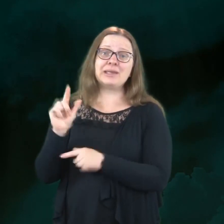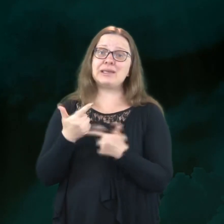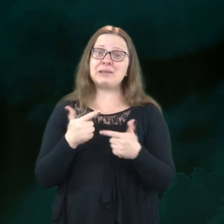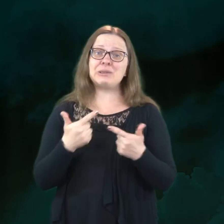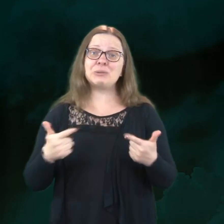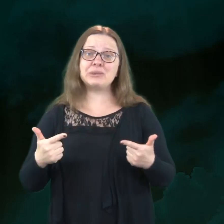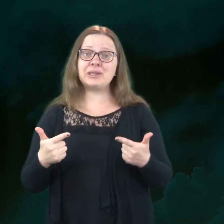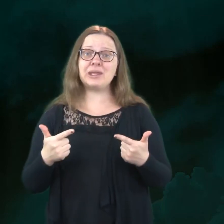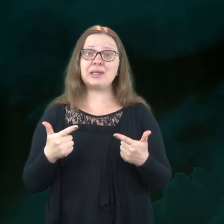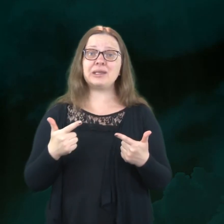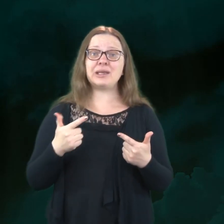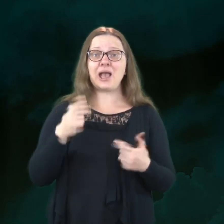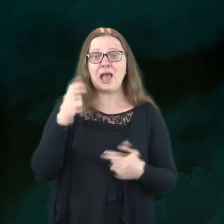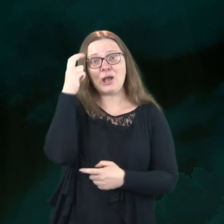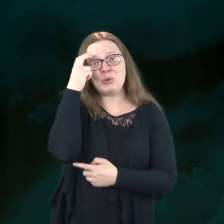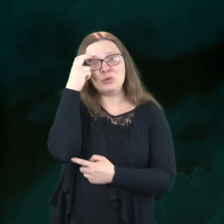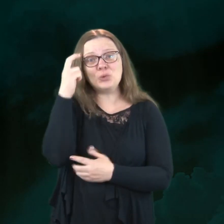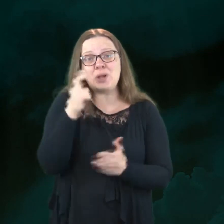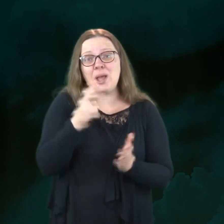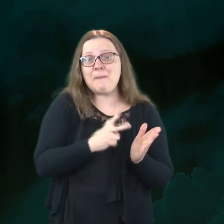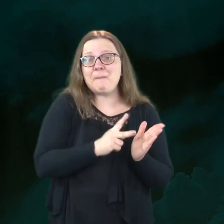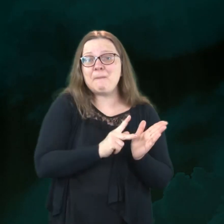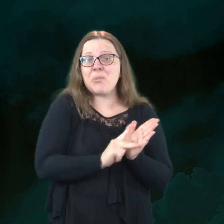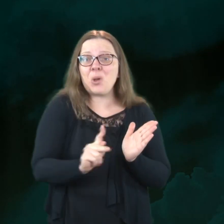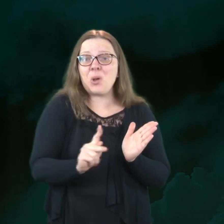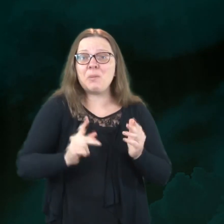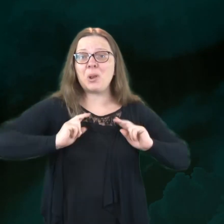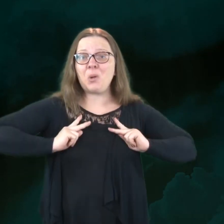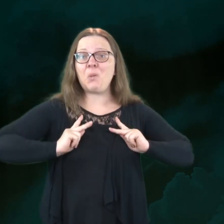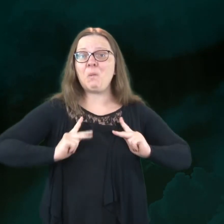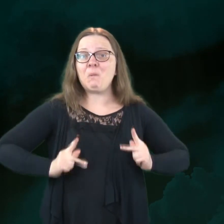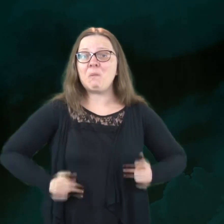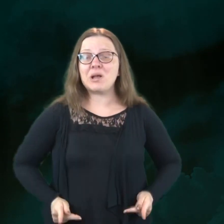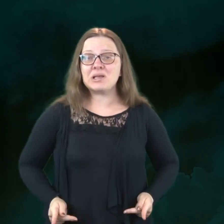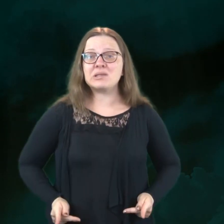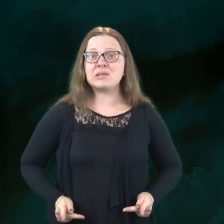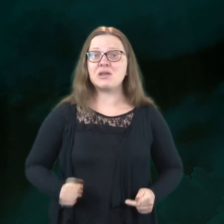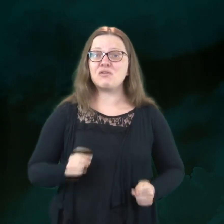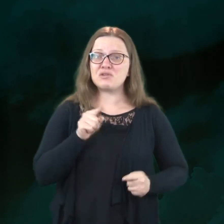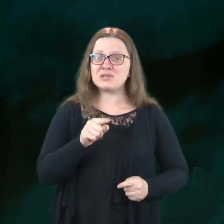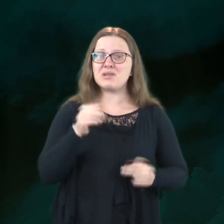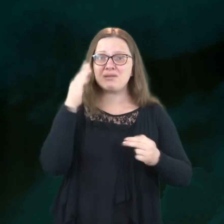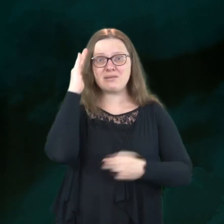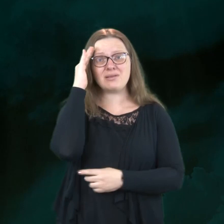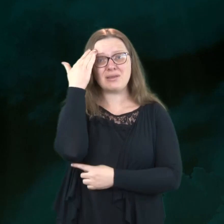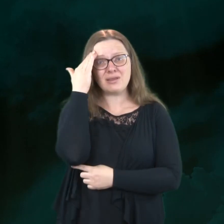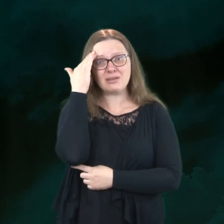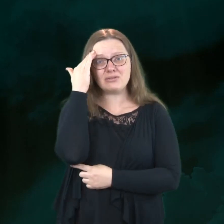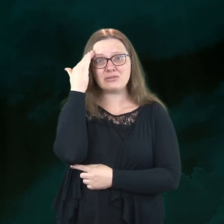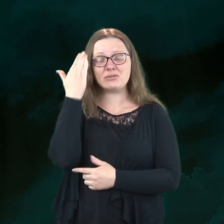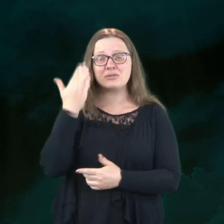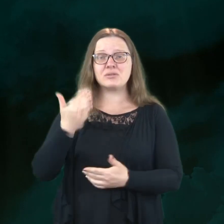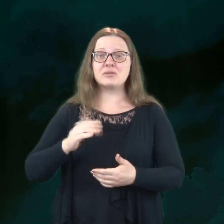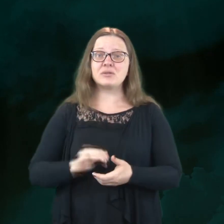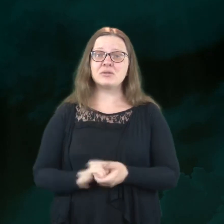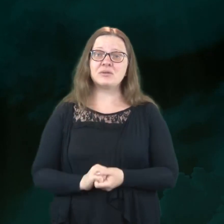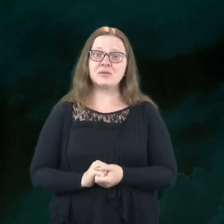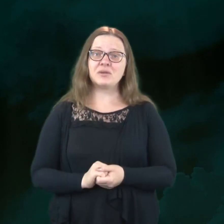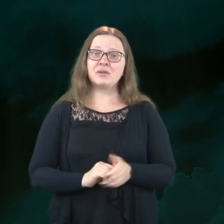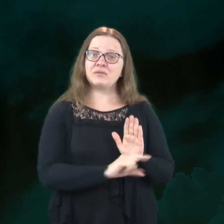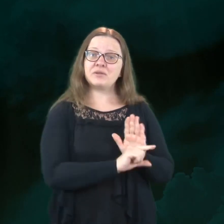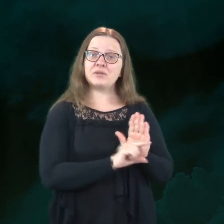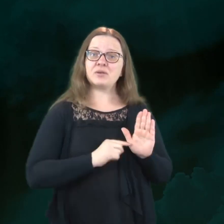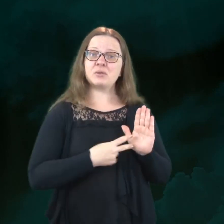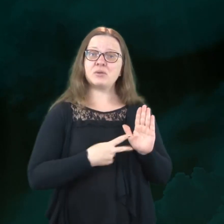humana. Sabe, é isso que os gregos precisam entender e nós precisamos entender, né? Então aqui, versículo 2,